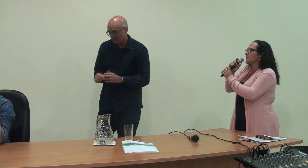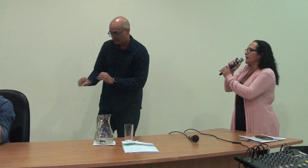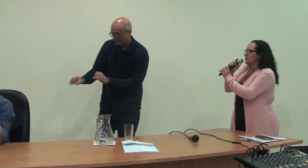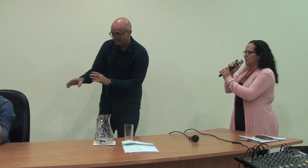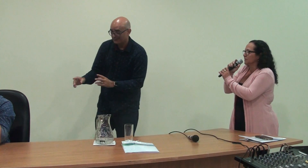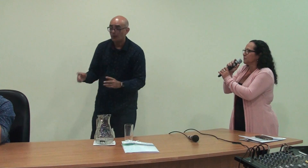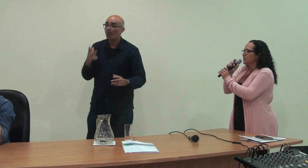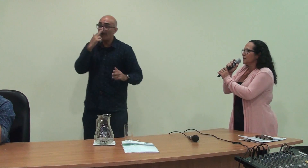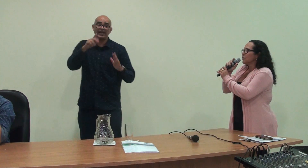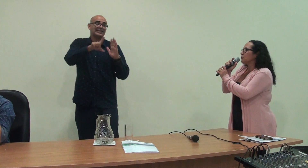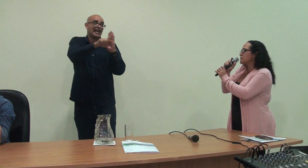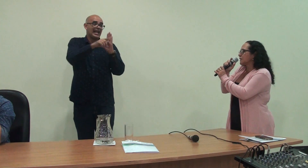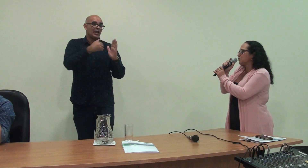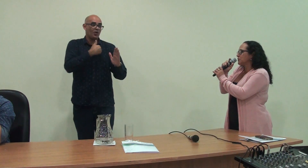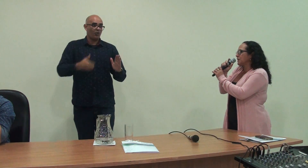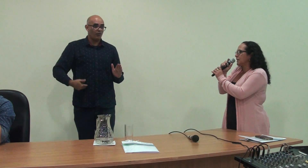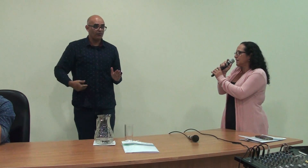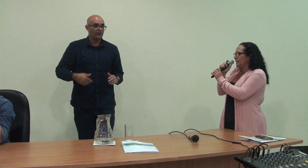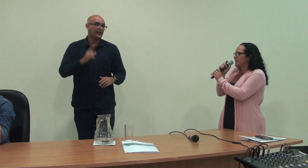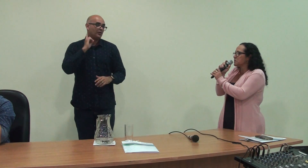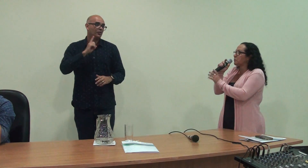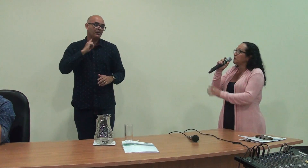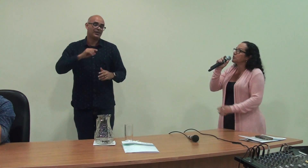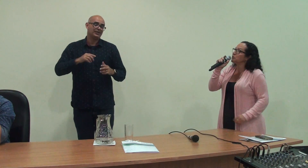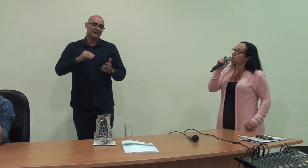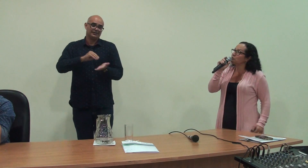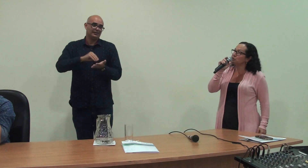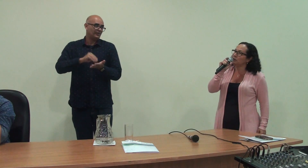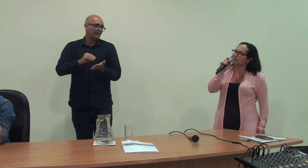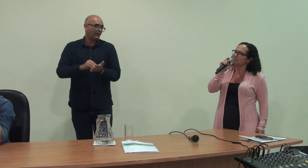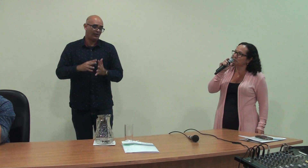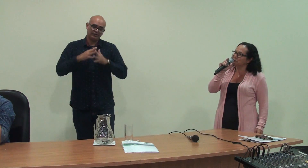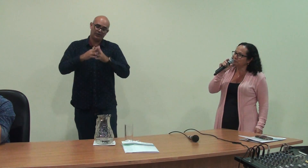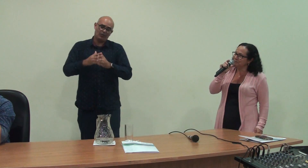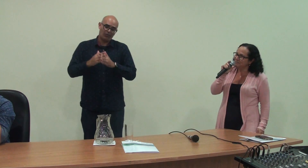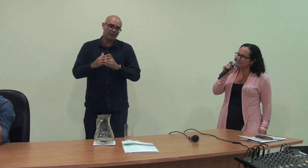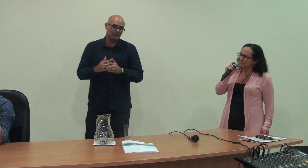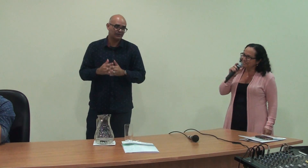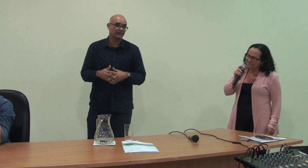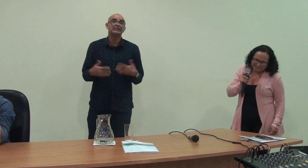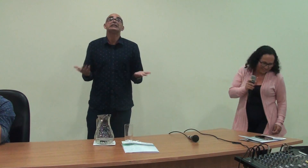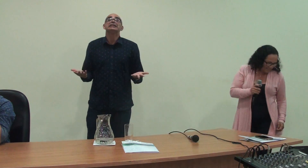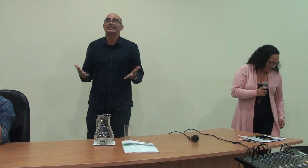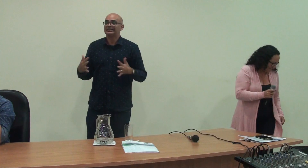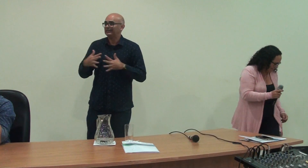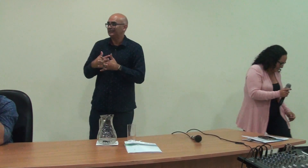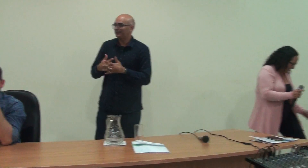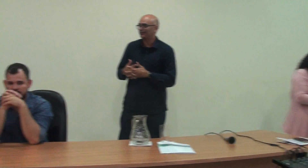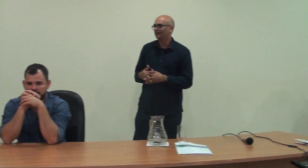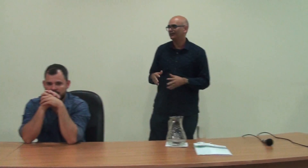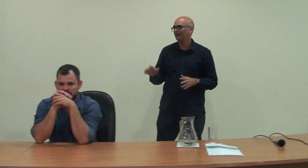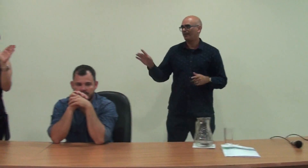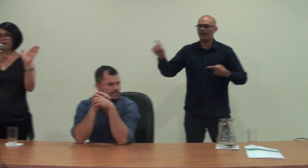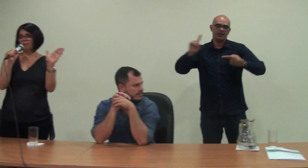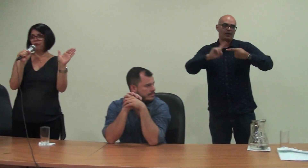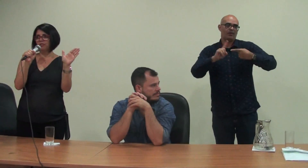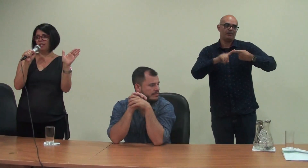não está se encaixando. Então nos ajude a clarear isso para a gente não continuar errando. Primeiro, não